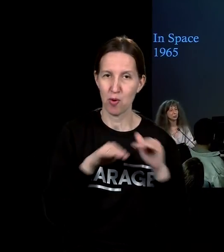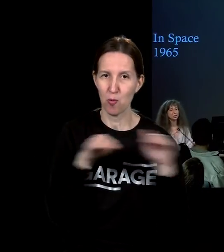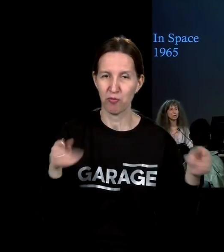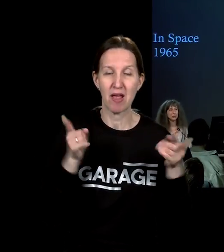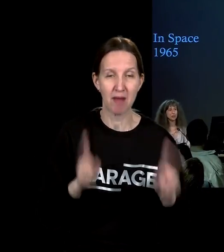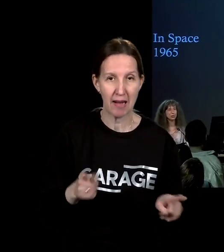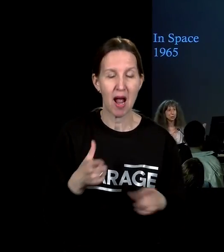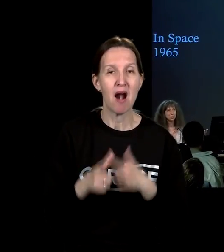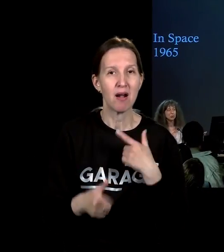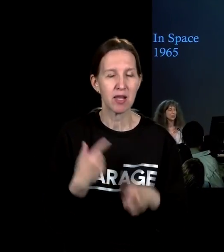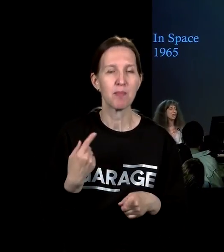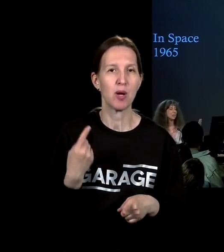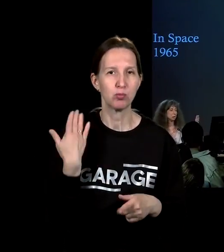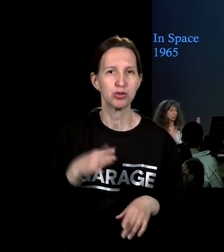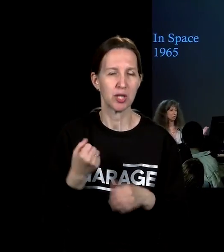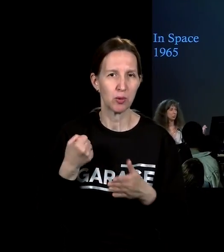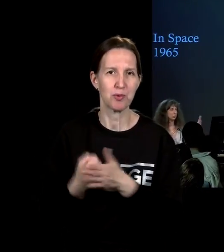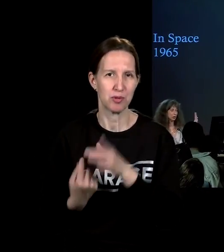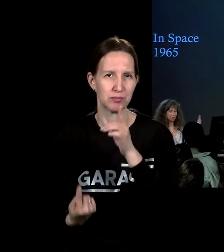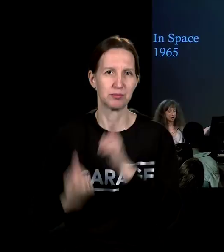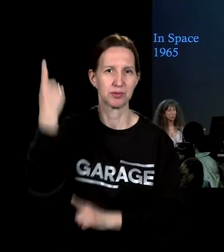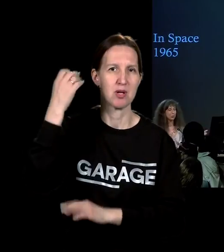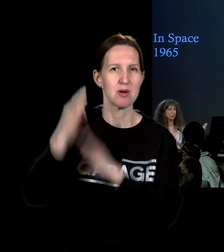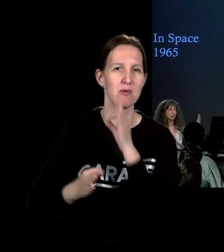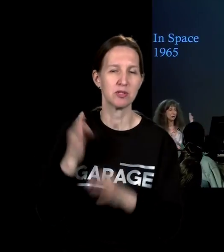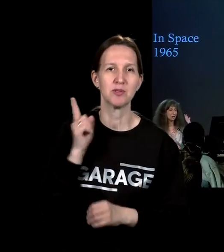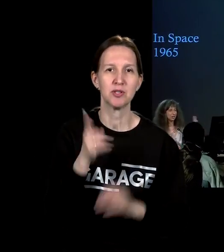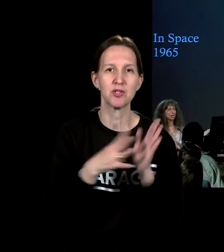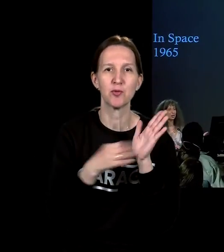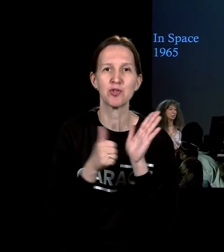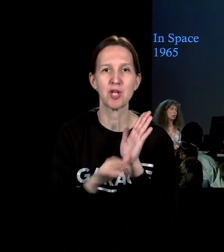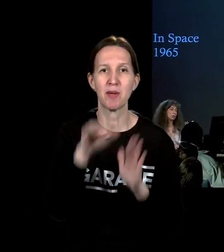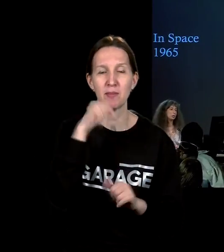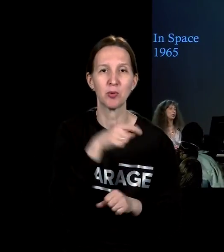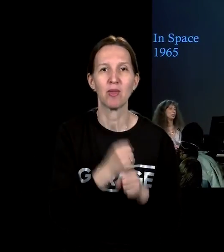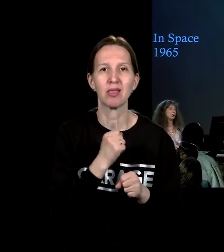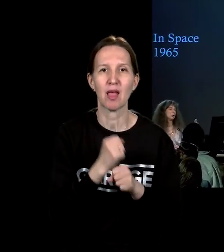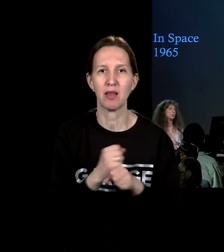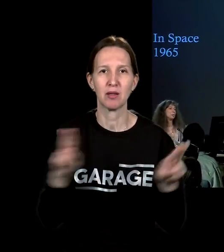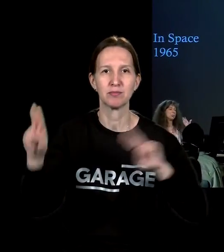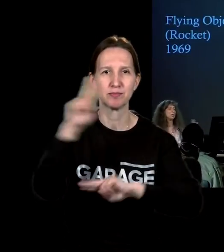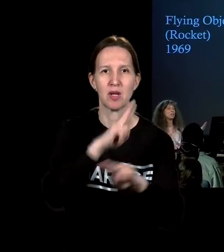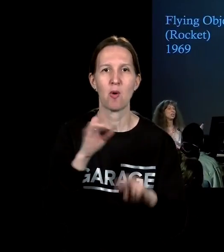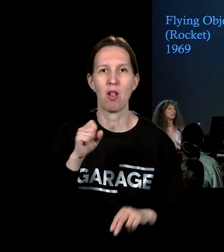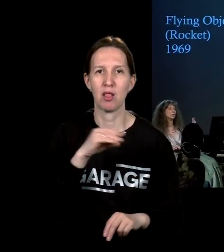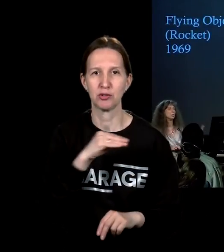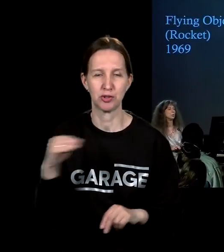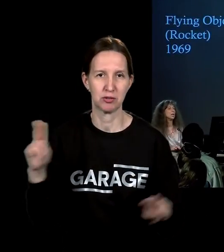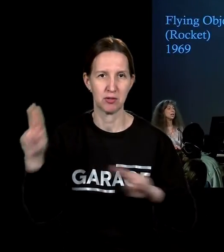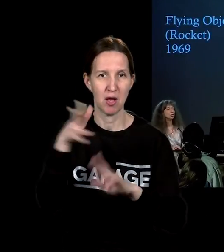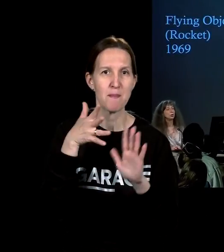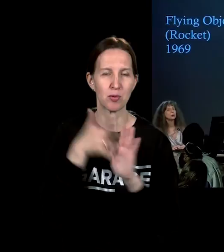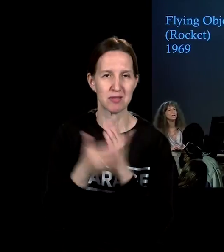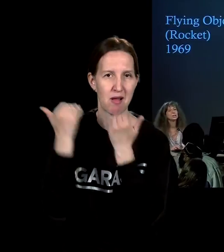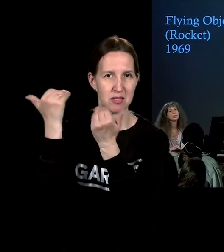это все-таки покорение космоса. Вот в 65-м году он делает коллаж, такое совершенно пространство в космос.